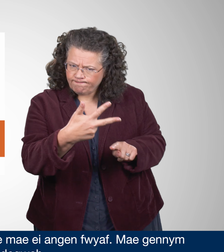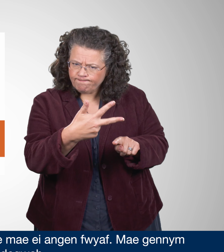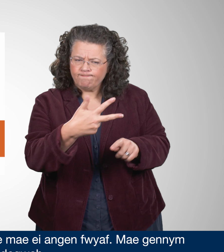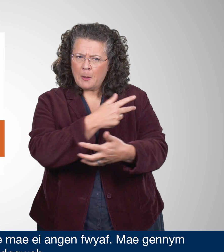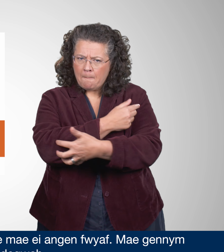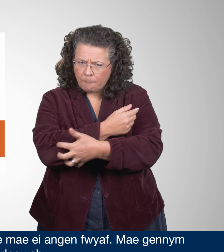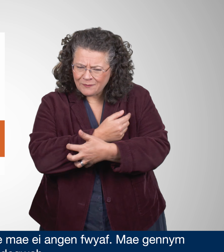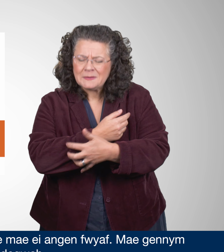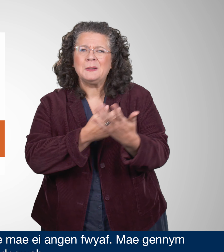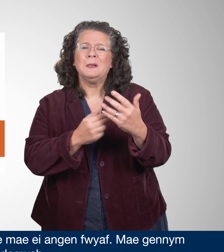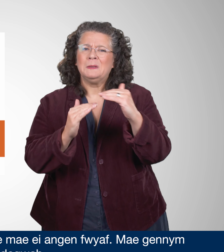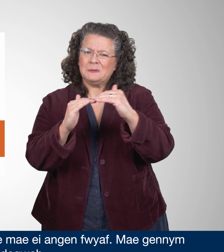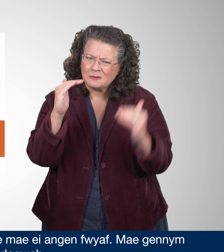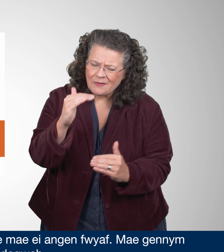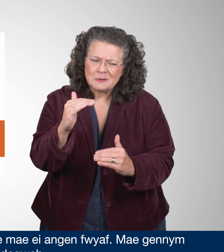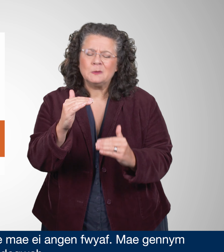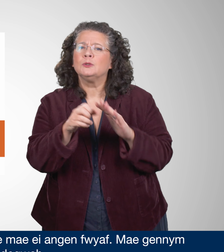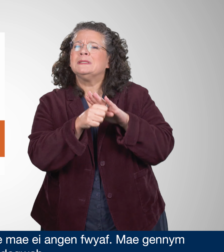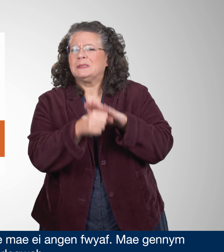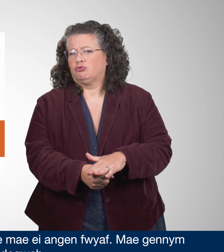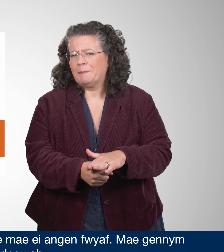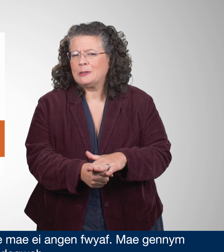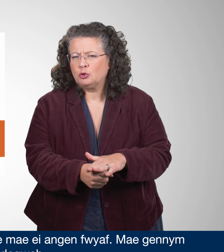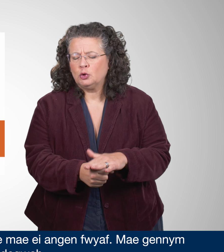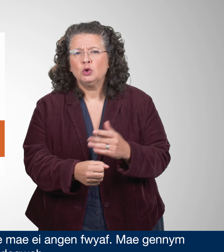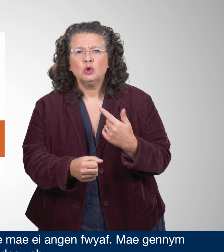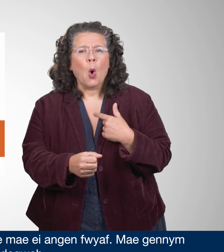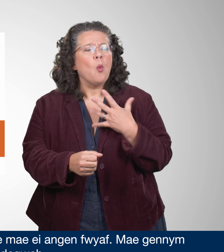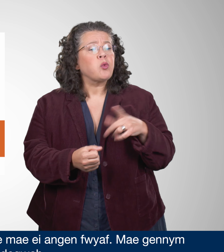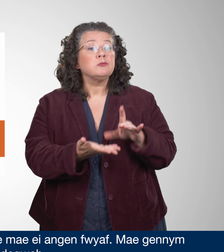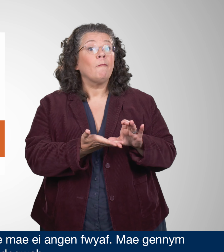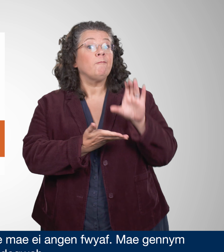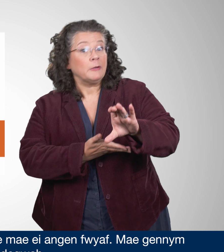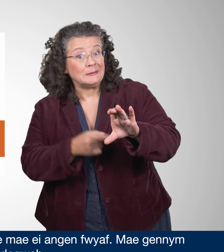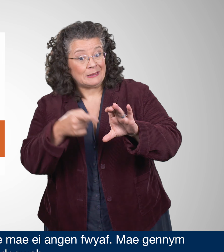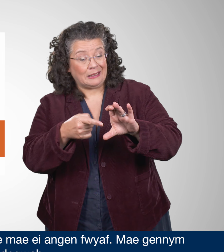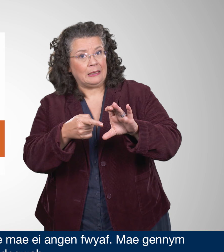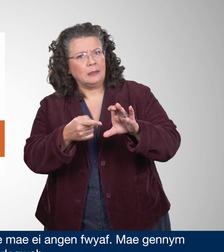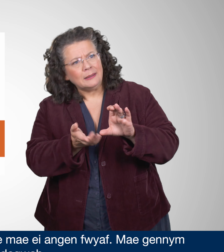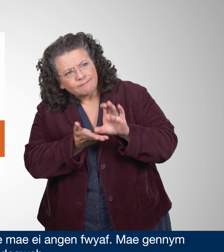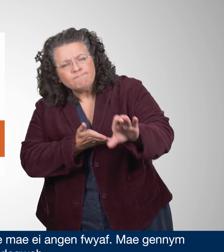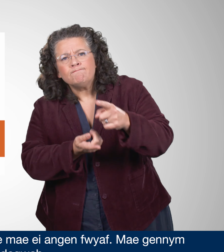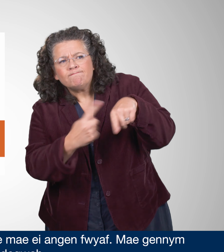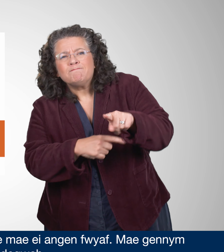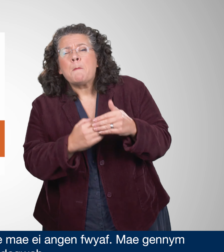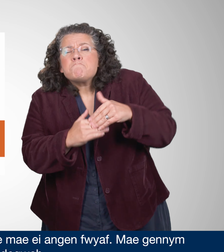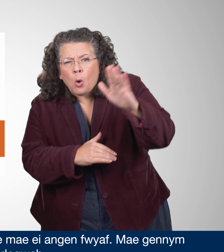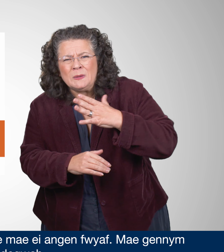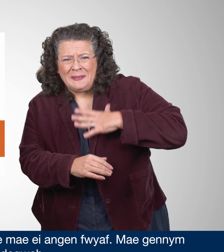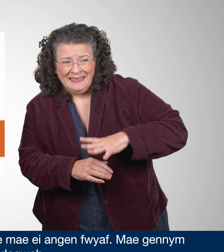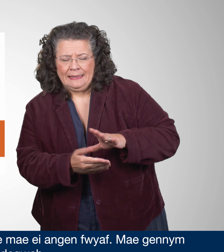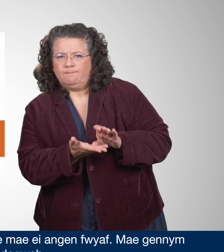Rydym yn edrych i dargedu ein harian lle mae ei angen fwyaf.